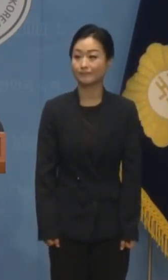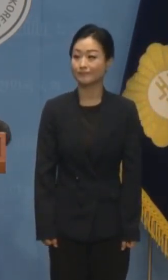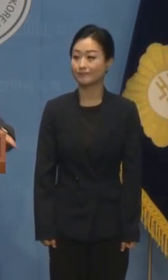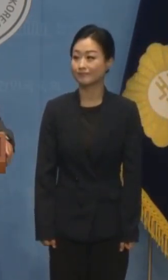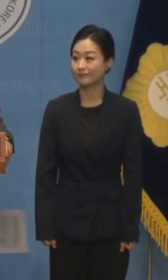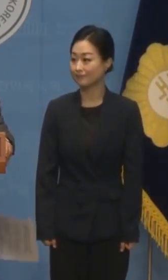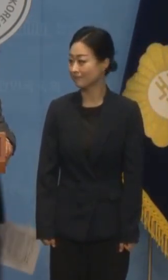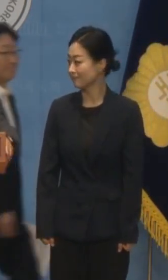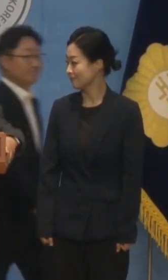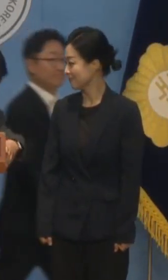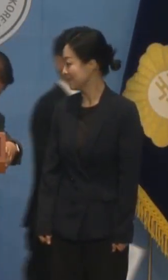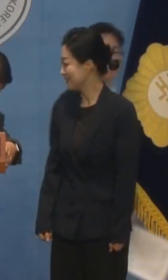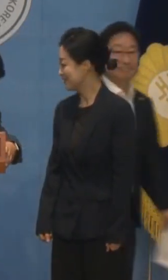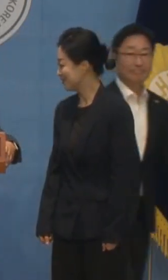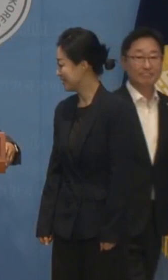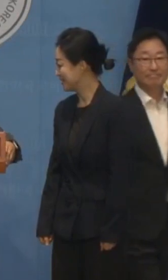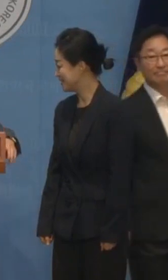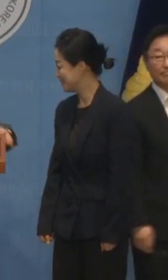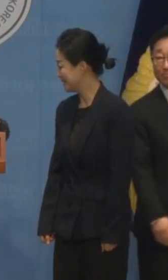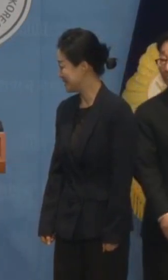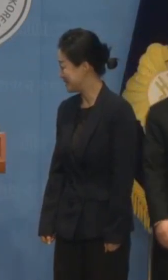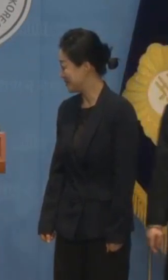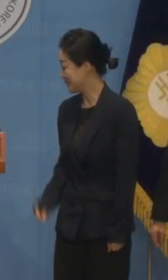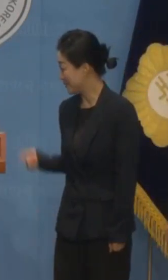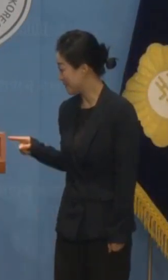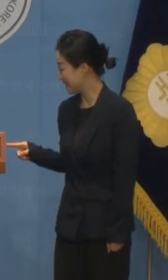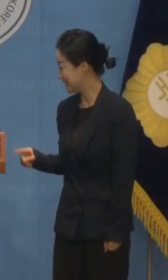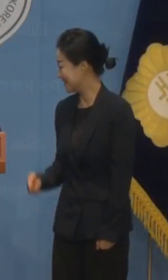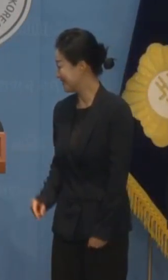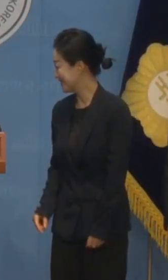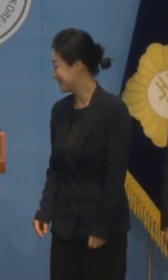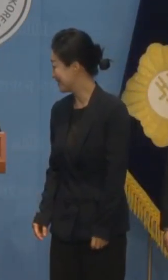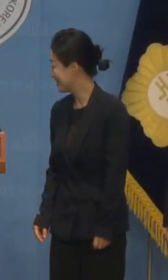단상이 높아진 것 같다. 네?